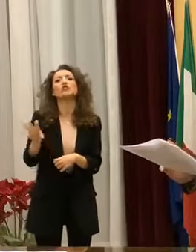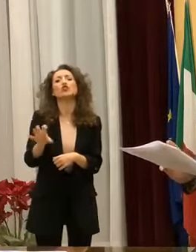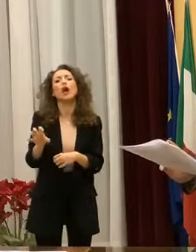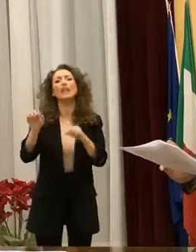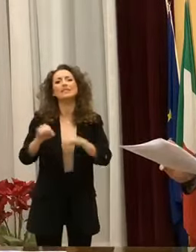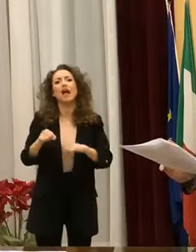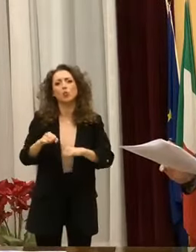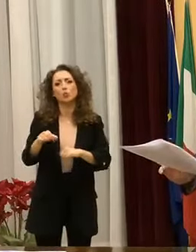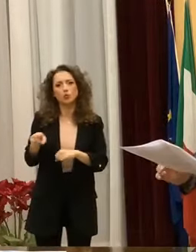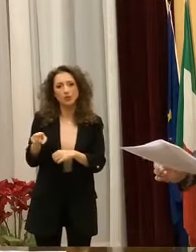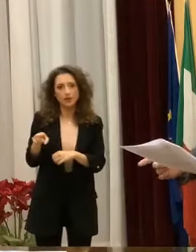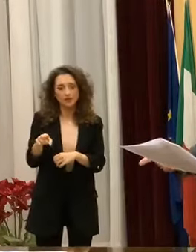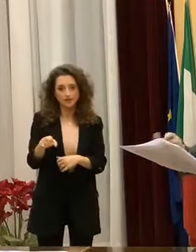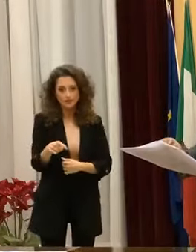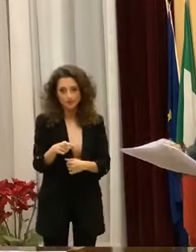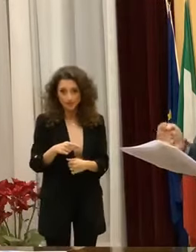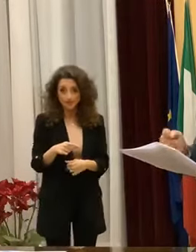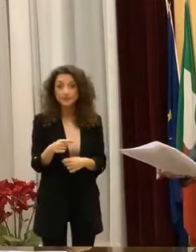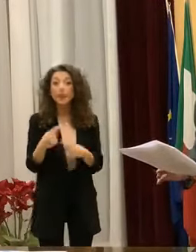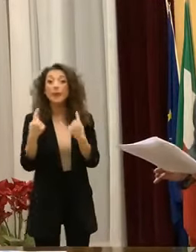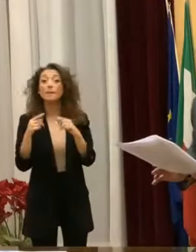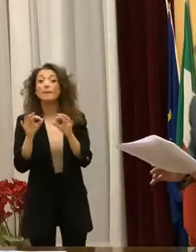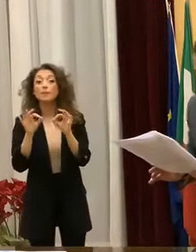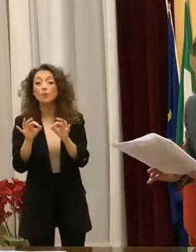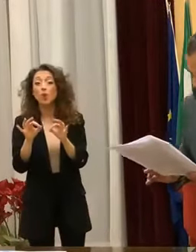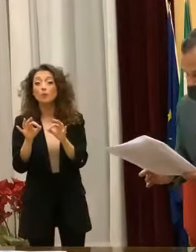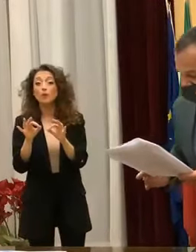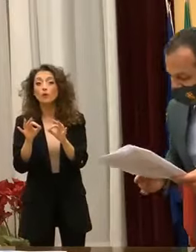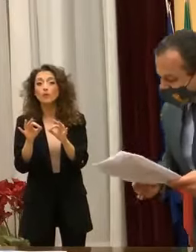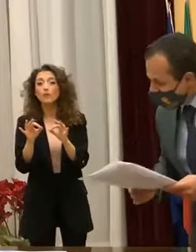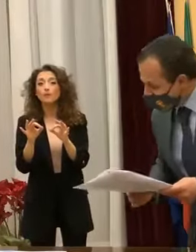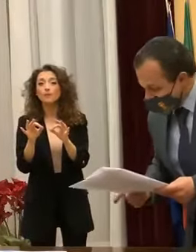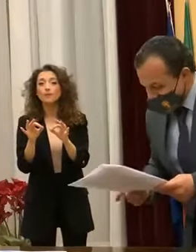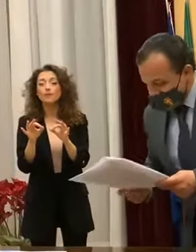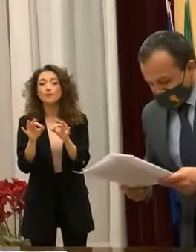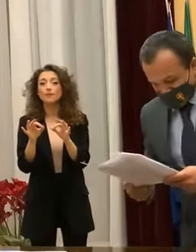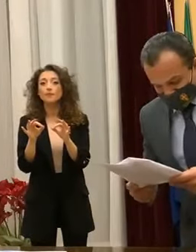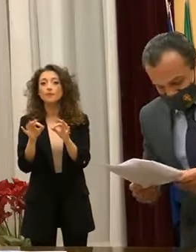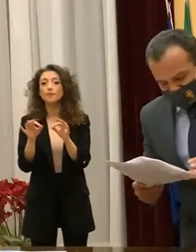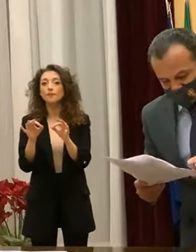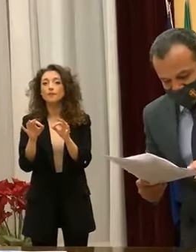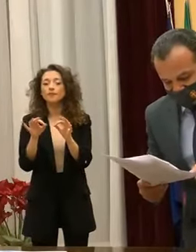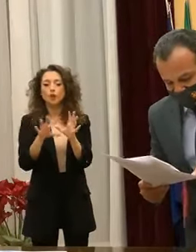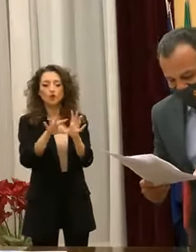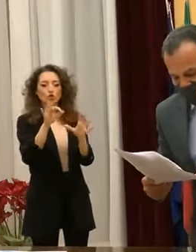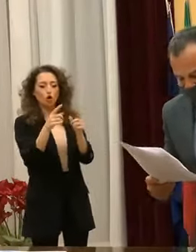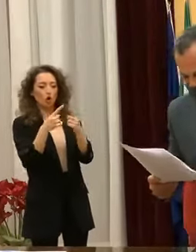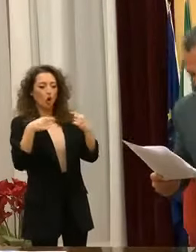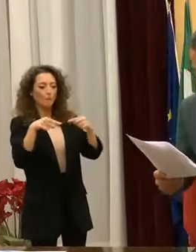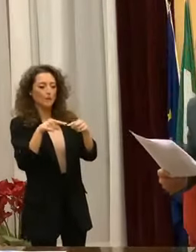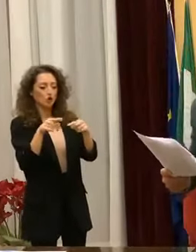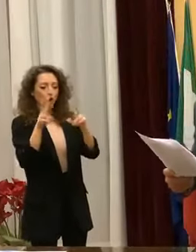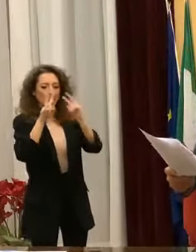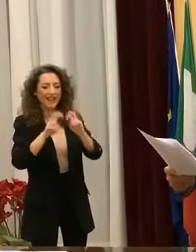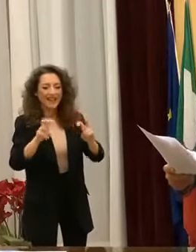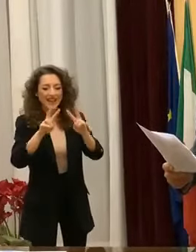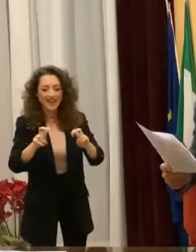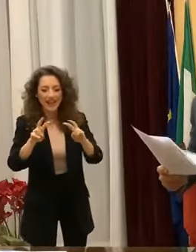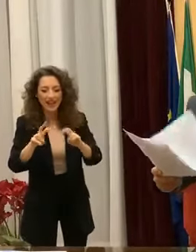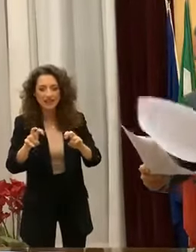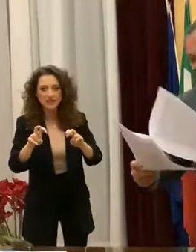salute ha disposto la nomina di una commissione d'inchiesta con il compito di effettuare l'accesso